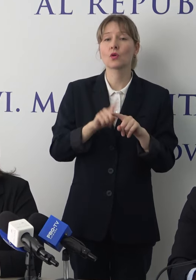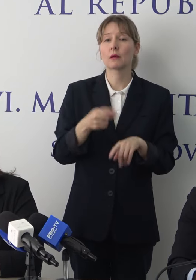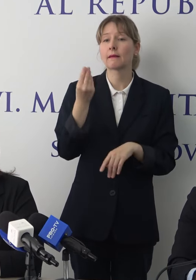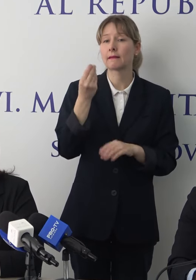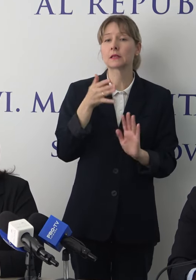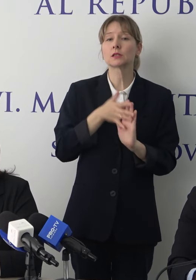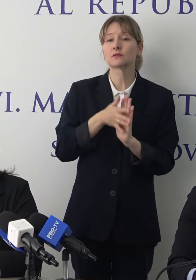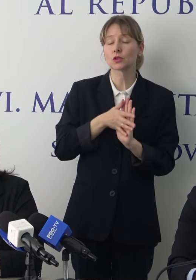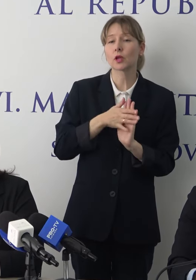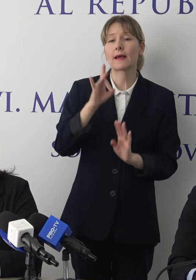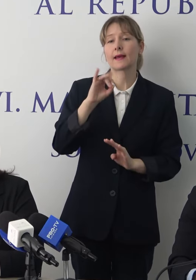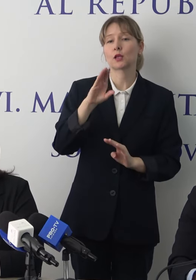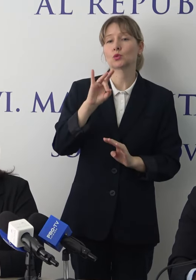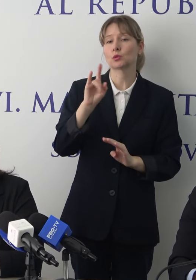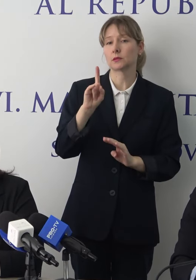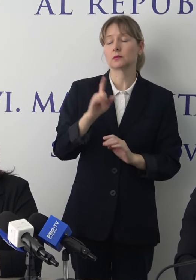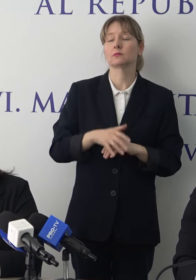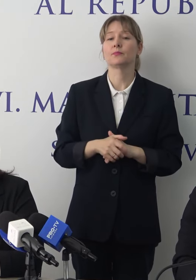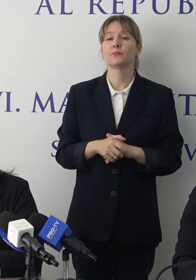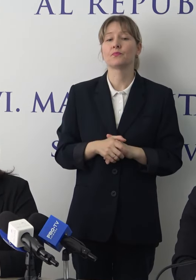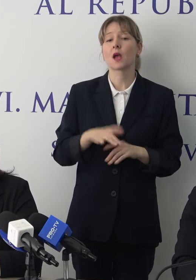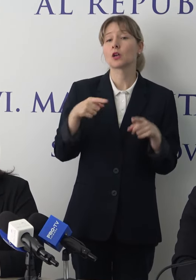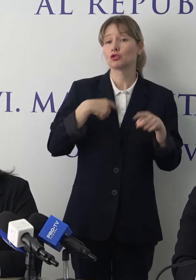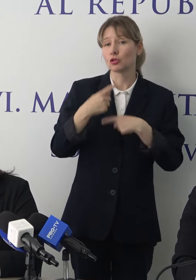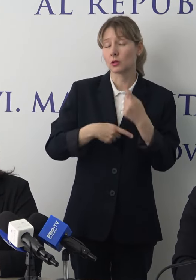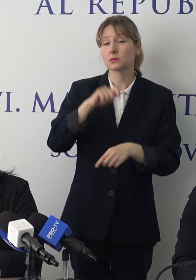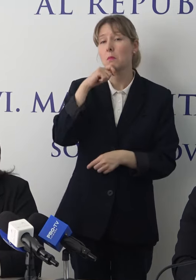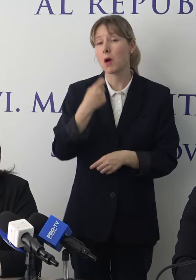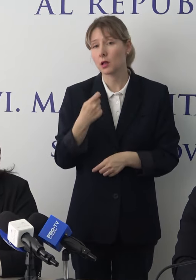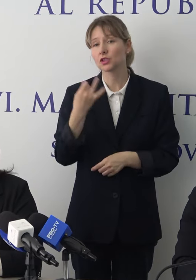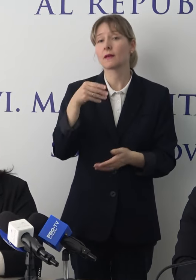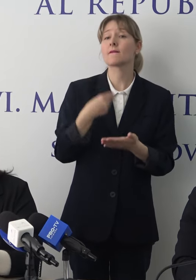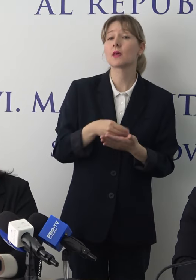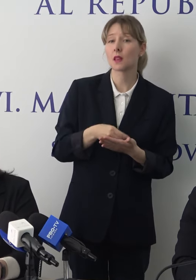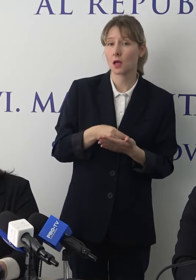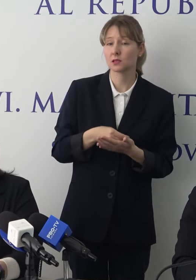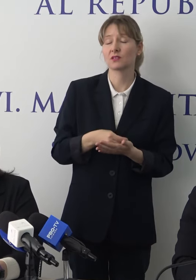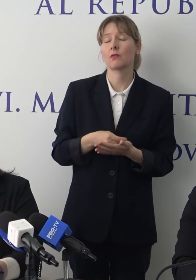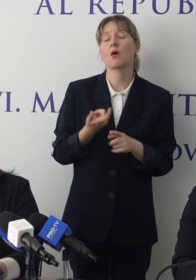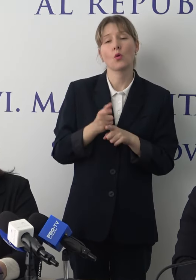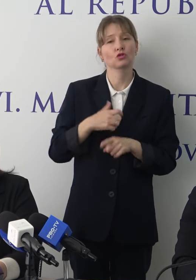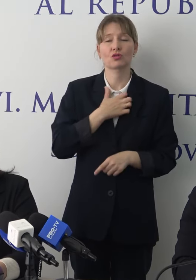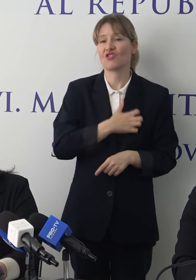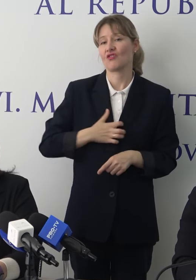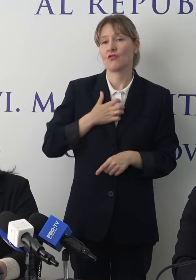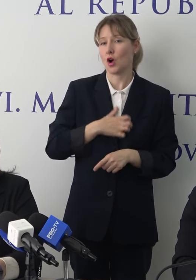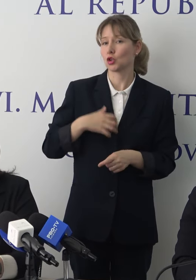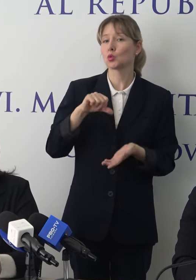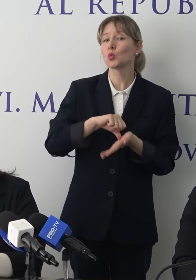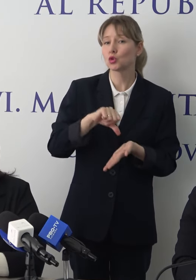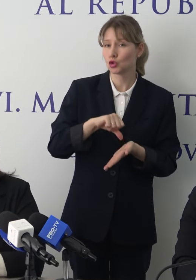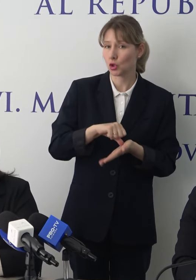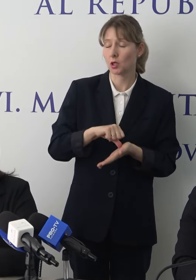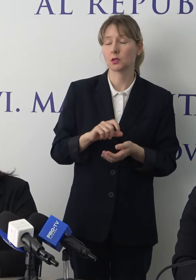resurselor umane. Și în timp ce infrastructura, politicile și finanțarea cu siguranță joacă și ele un rol crucial de